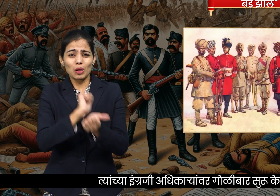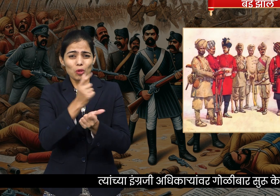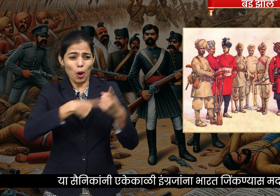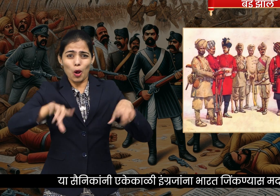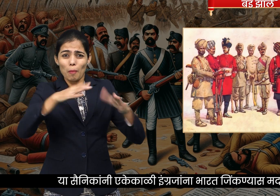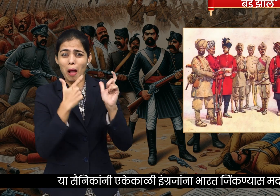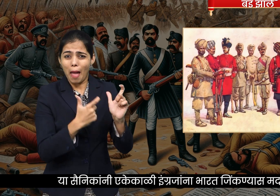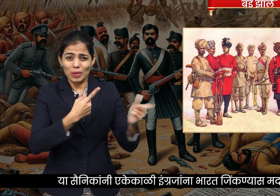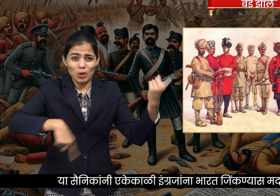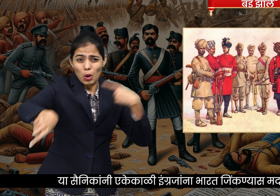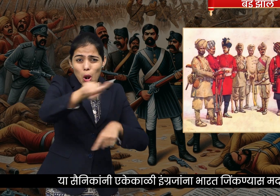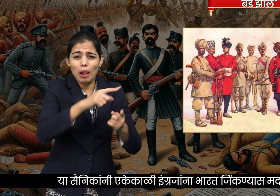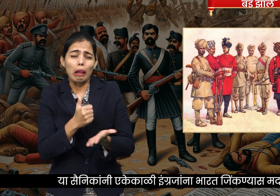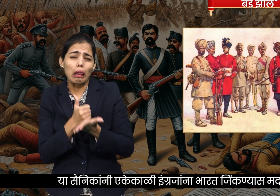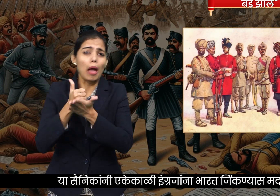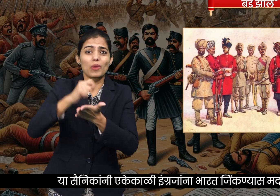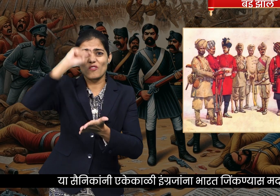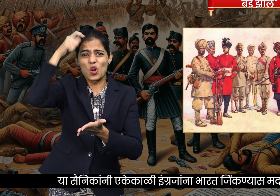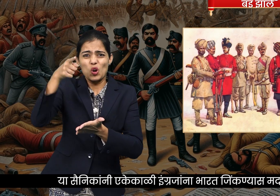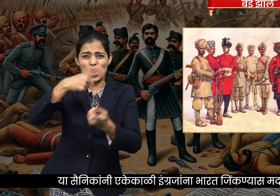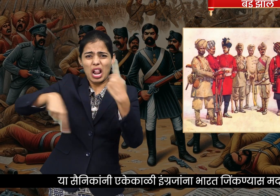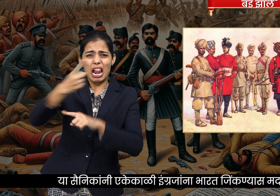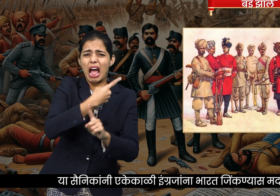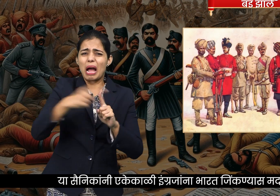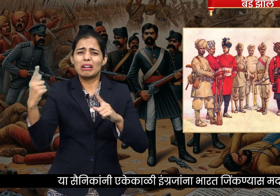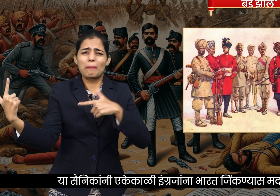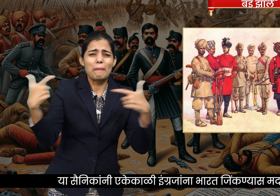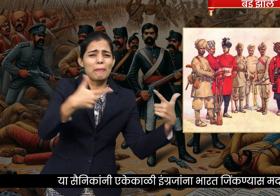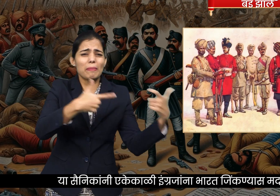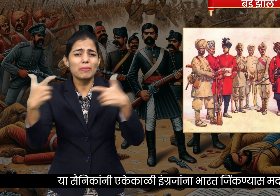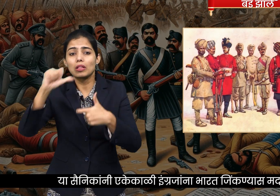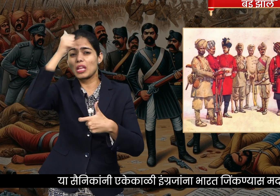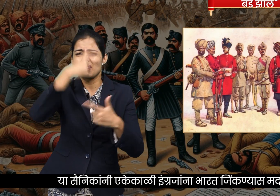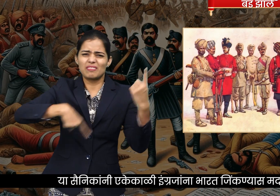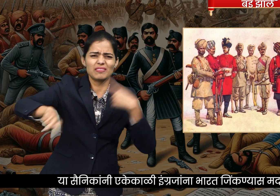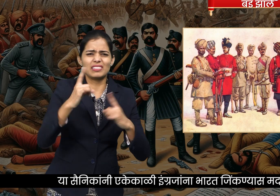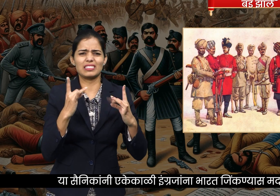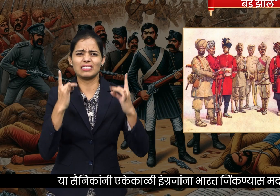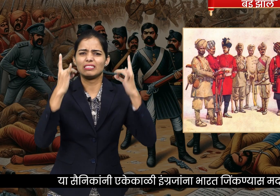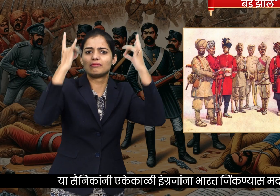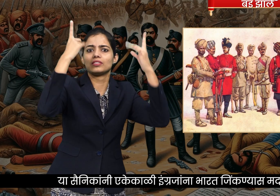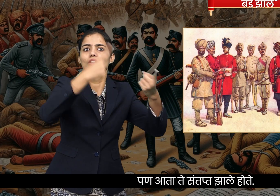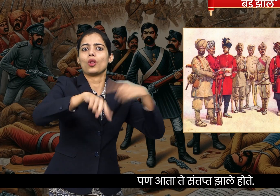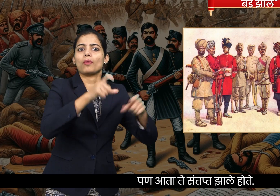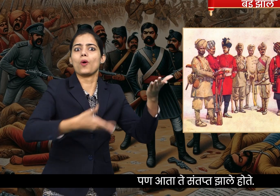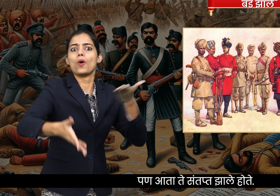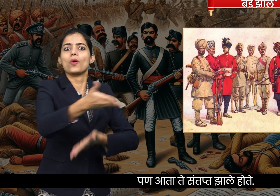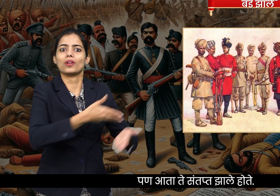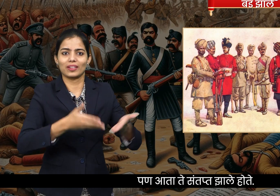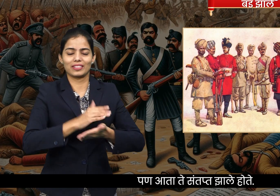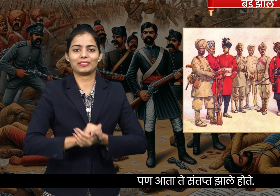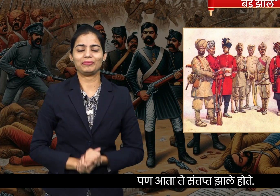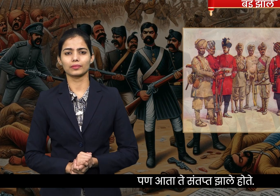सुरू केला. या सैनिकांनी आकेकाठी इंग्रजांना भारत जिंकण्यास मदत केली होती, पण आता